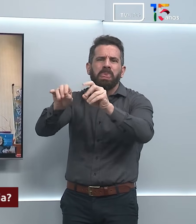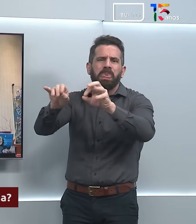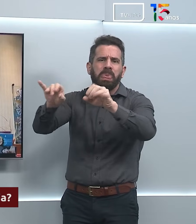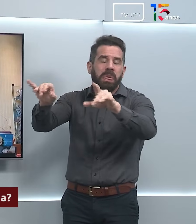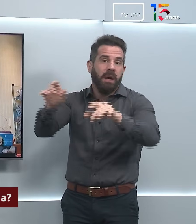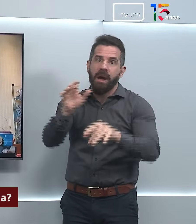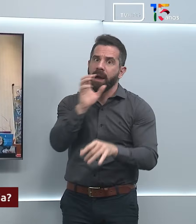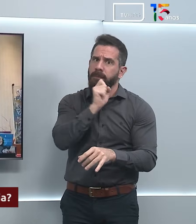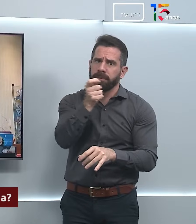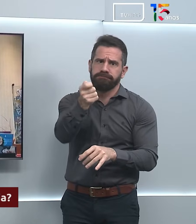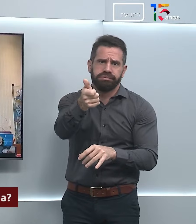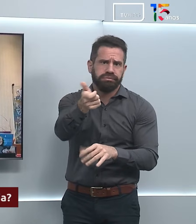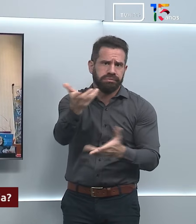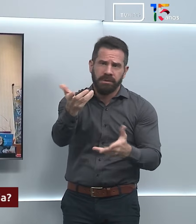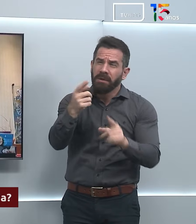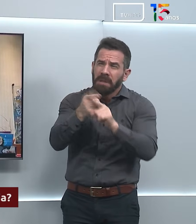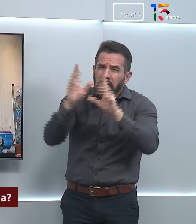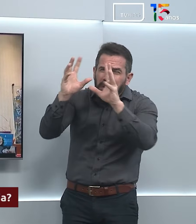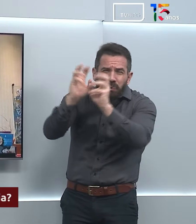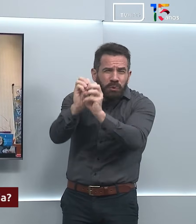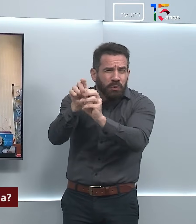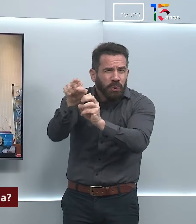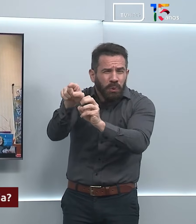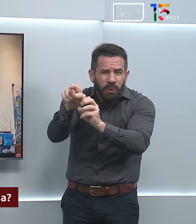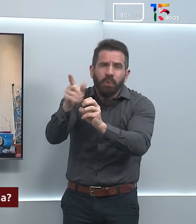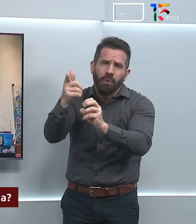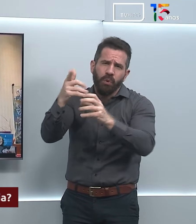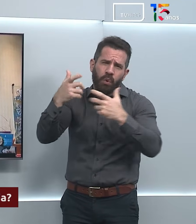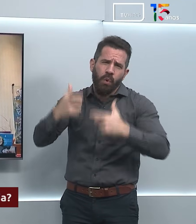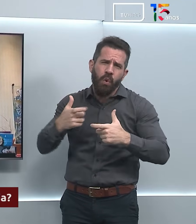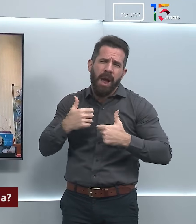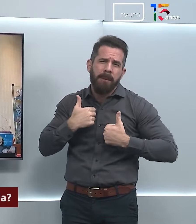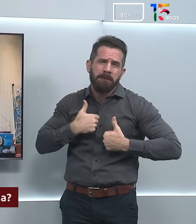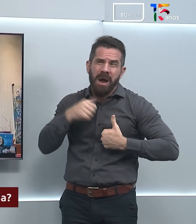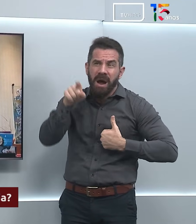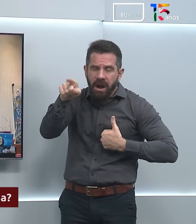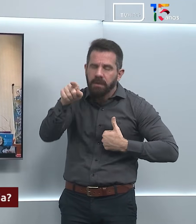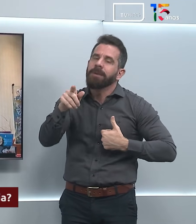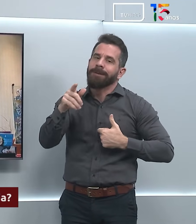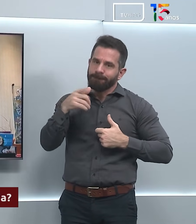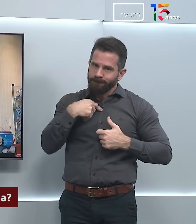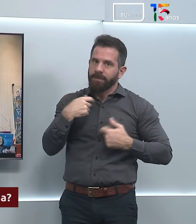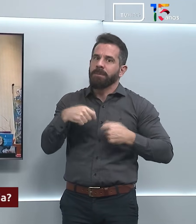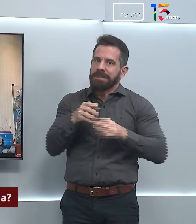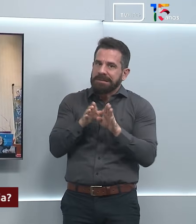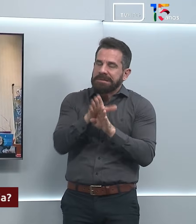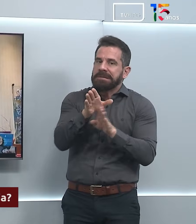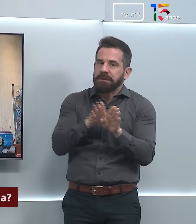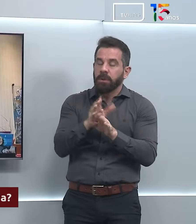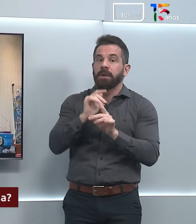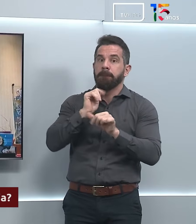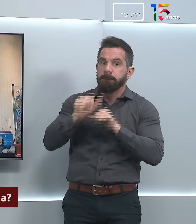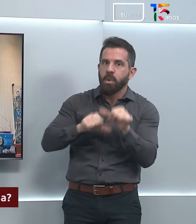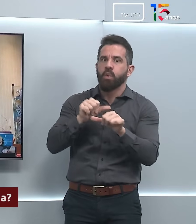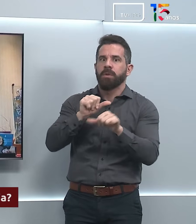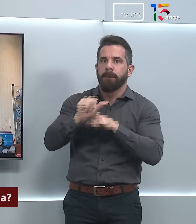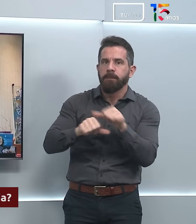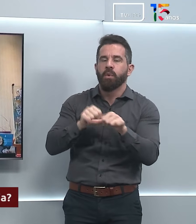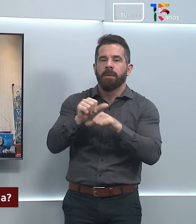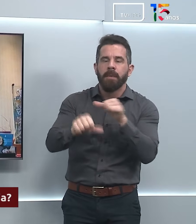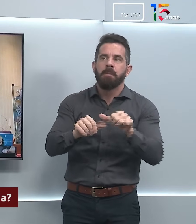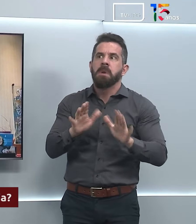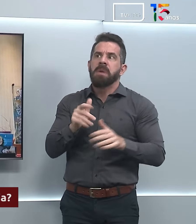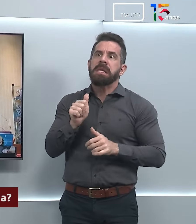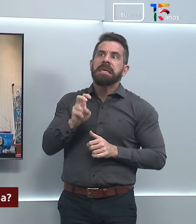de forma muito rápida. Então, o que se recomenda é que essas buchas sejam trocadas, renovadas, pelo menos a